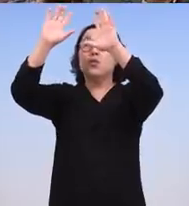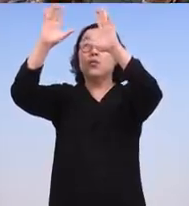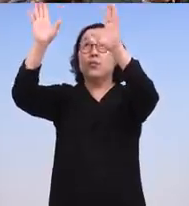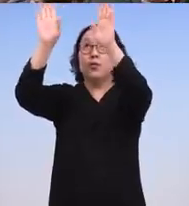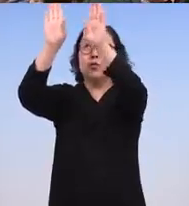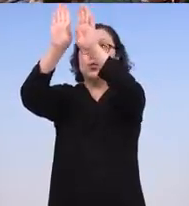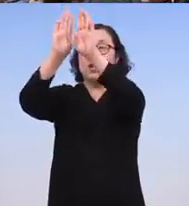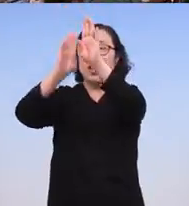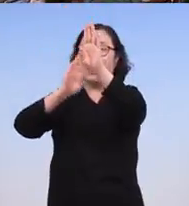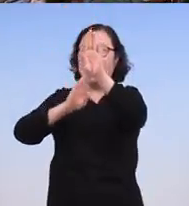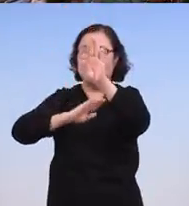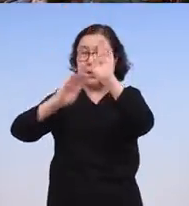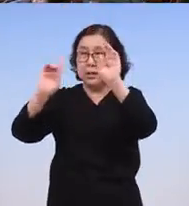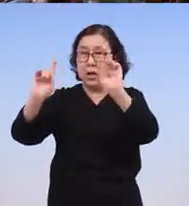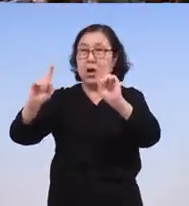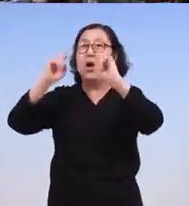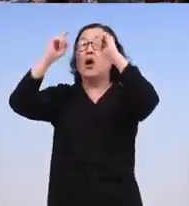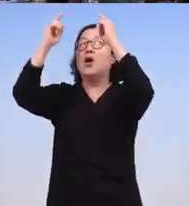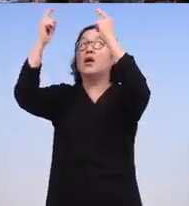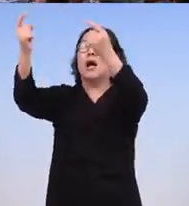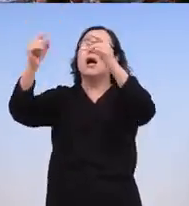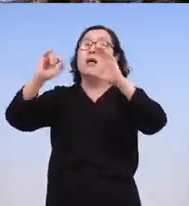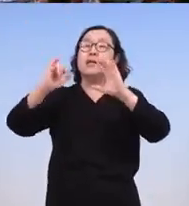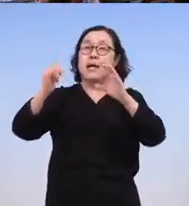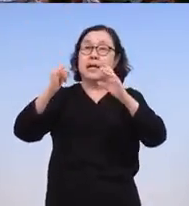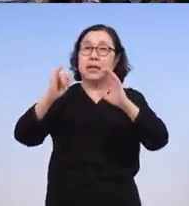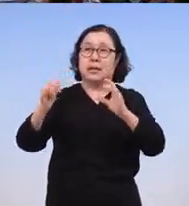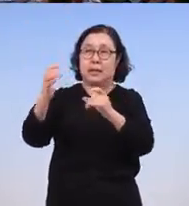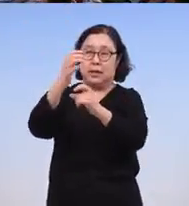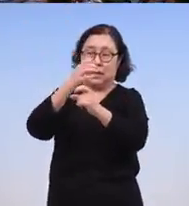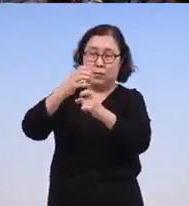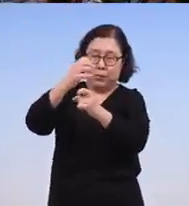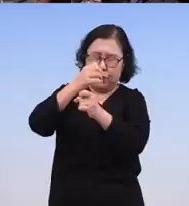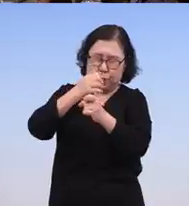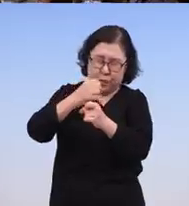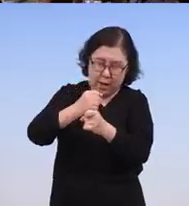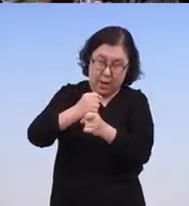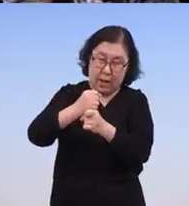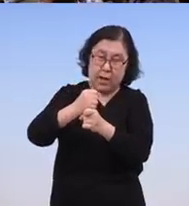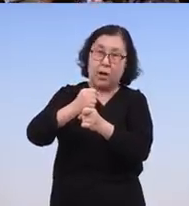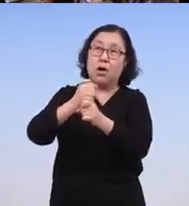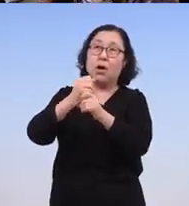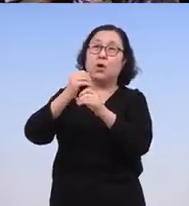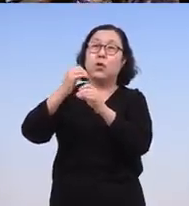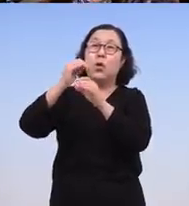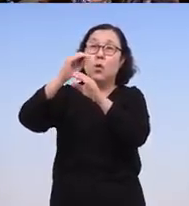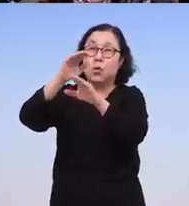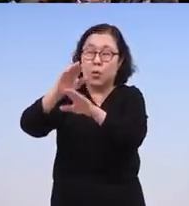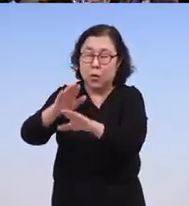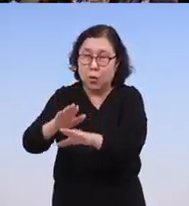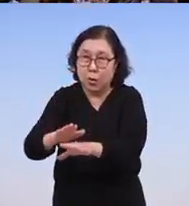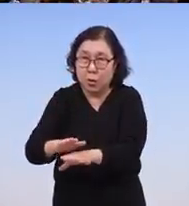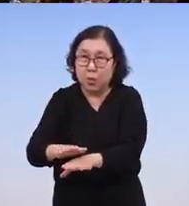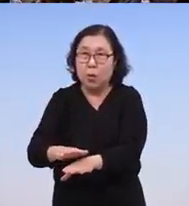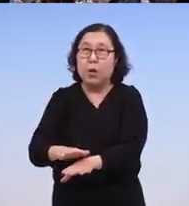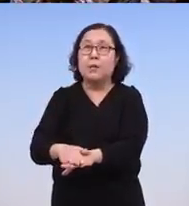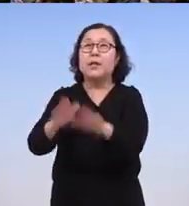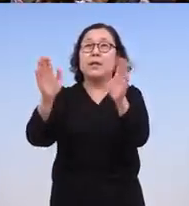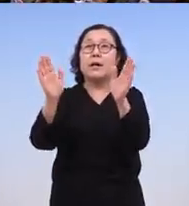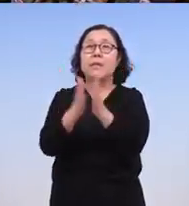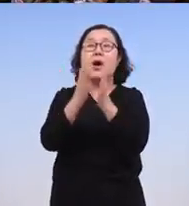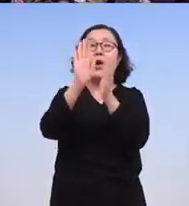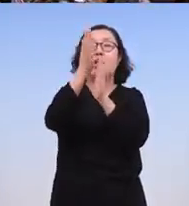살리로다. 열린 천국문 내가 들어가 세상 짐을